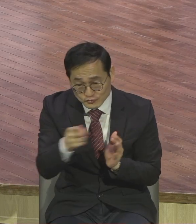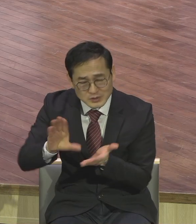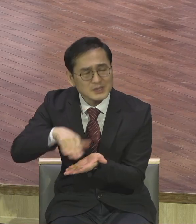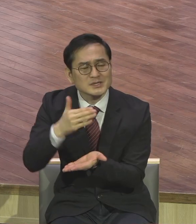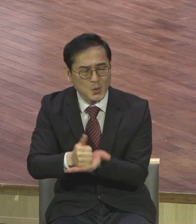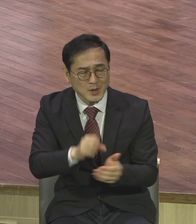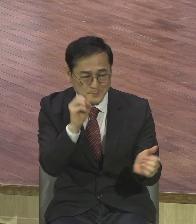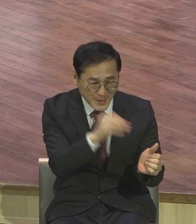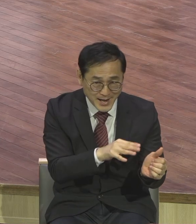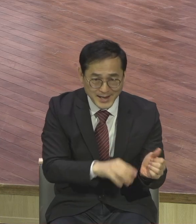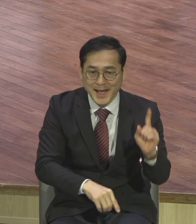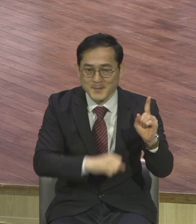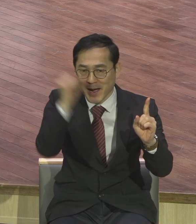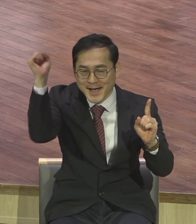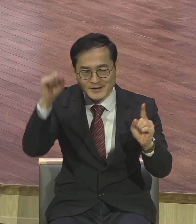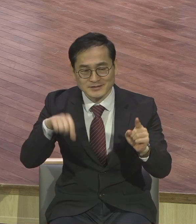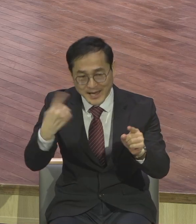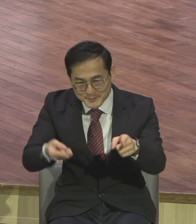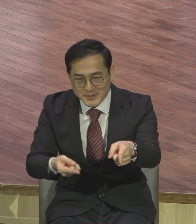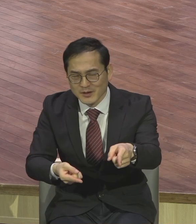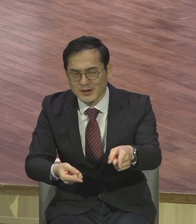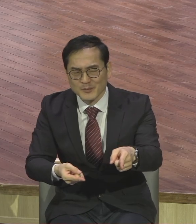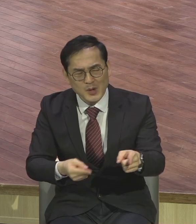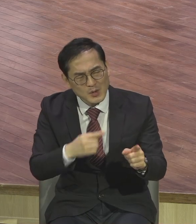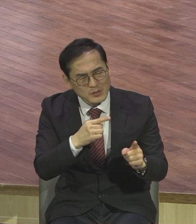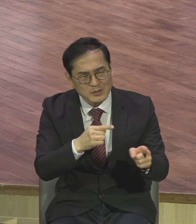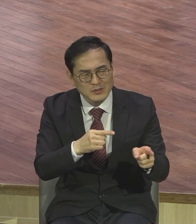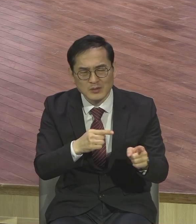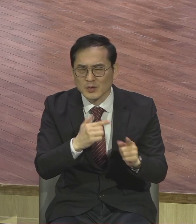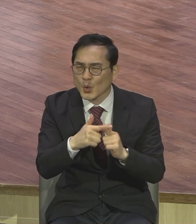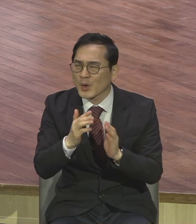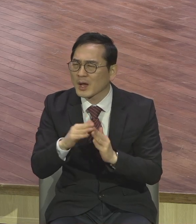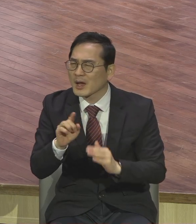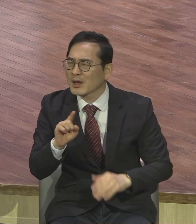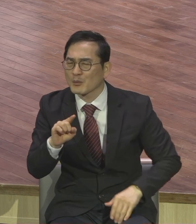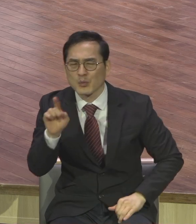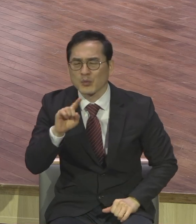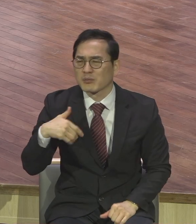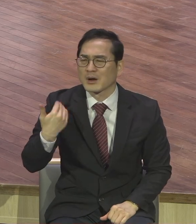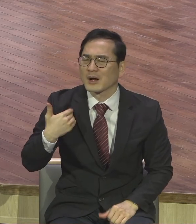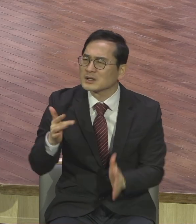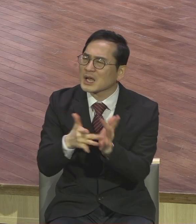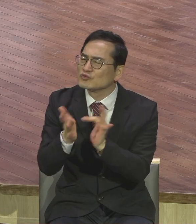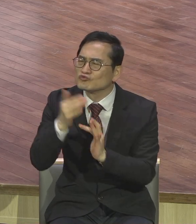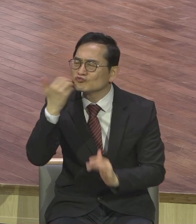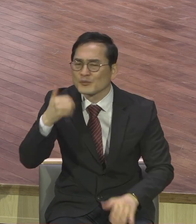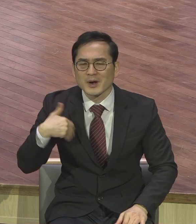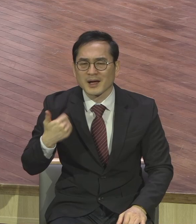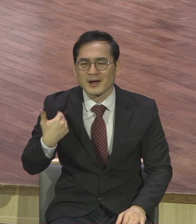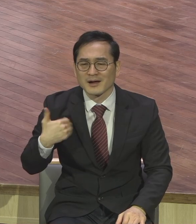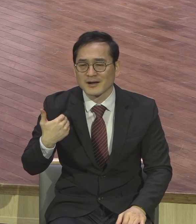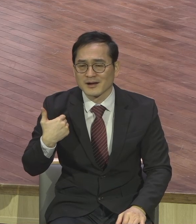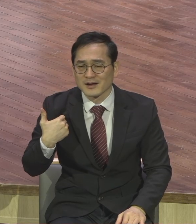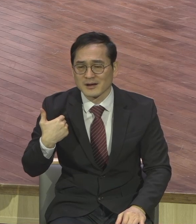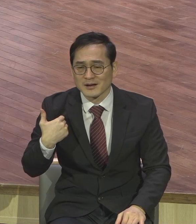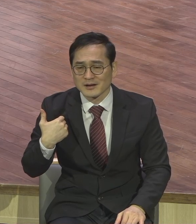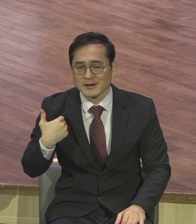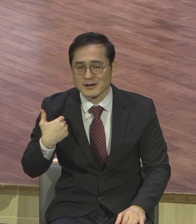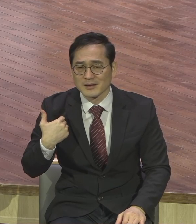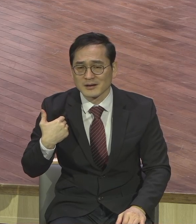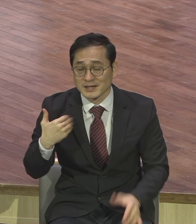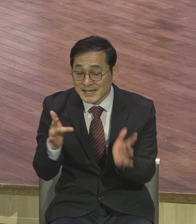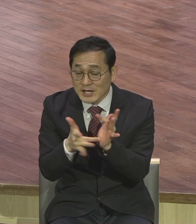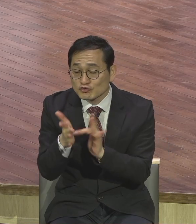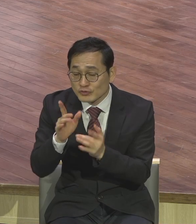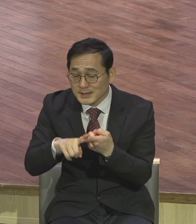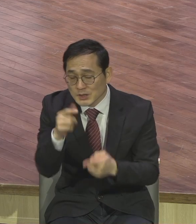이 사실을 몰라요. 교회를 다니도 모릅니다. 그러니까 뭐 다른 종교인들 다른 이런 뭐 불신자들 말할 것도 없고 내가 가진